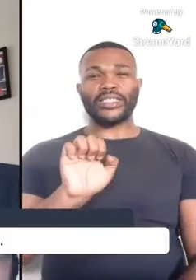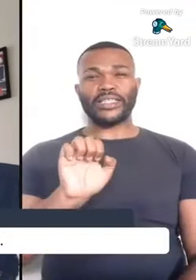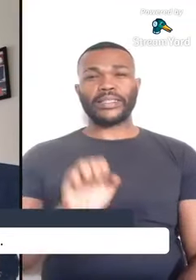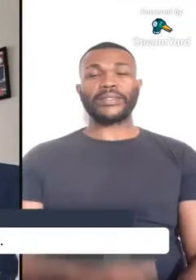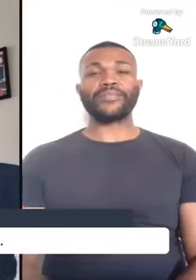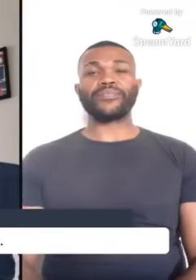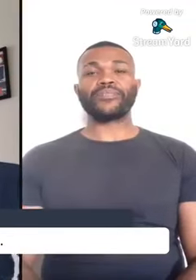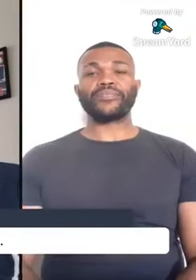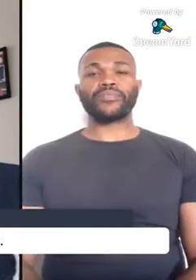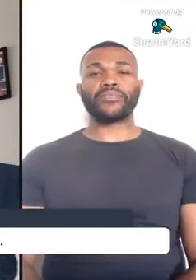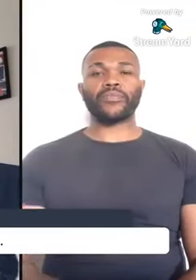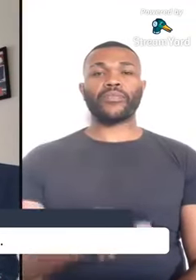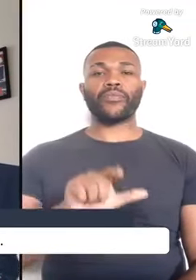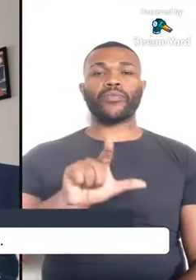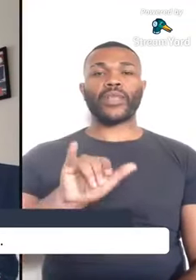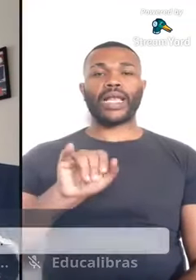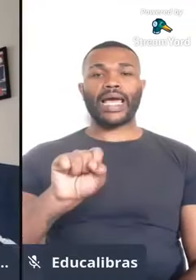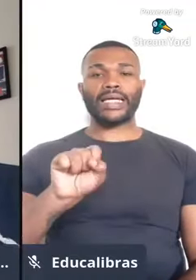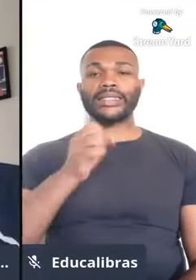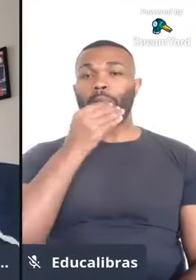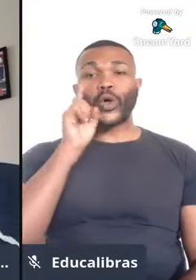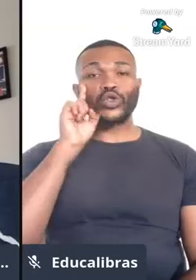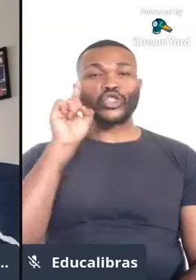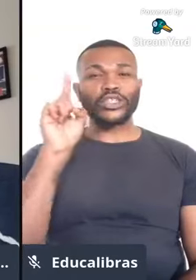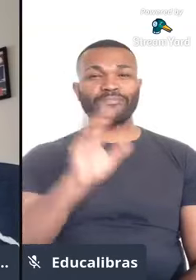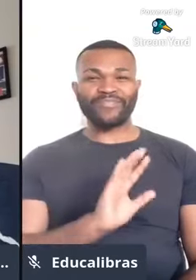Laís Castro, bom dia, Laís.